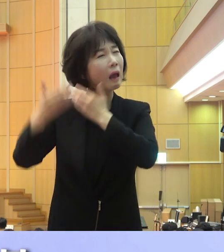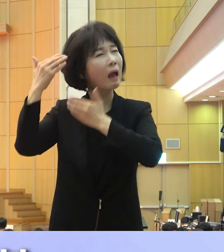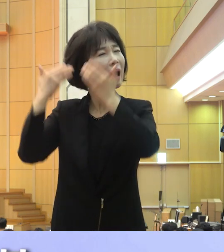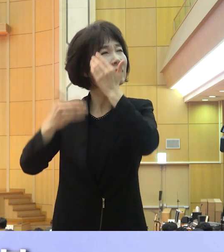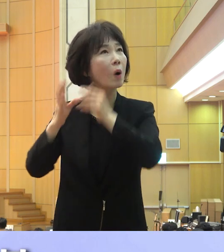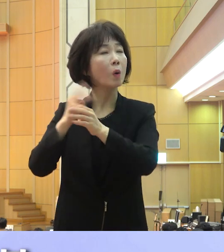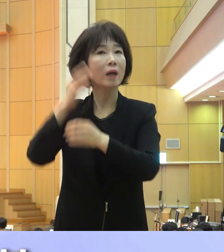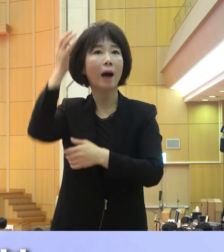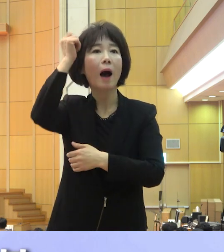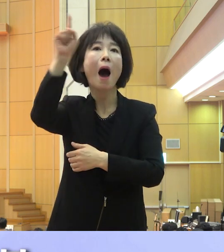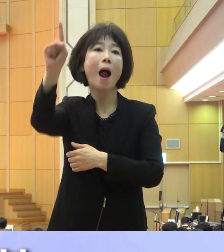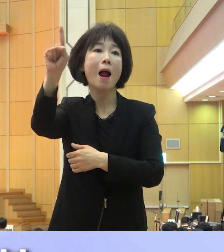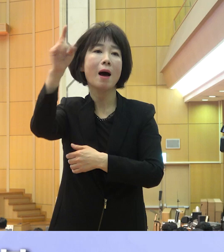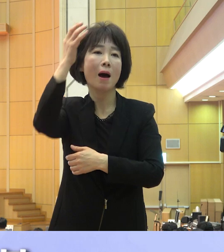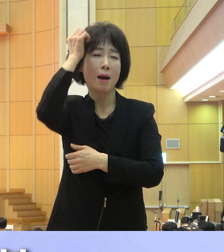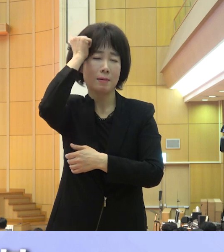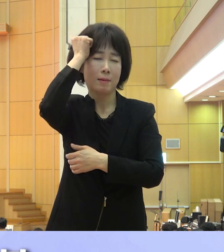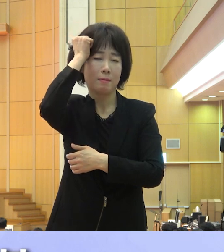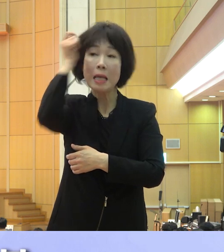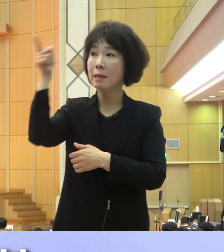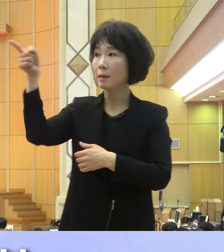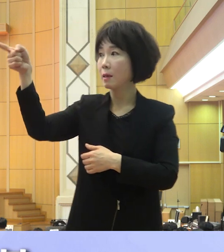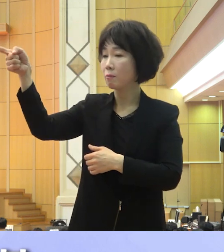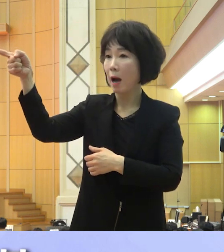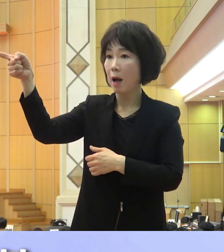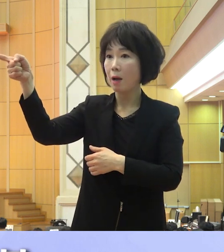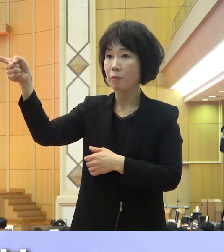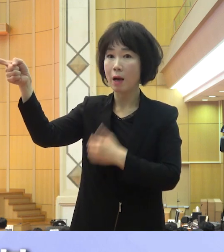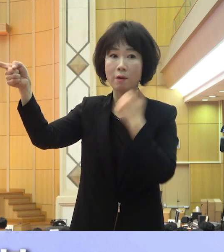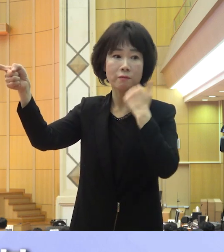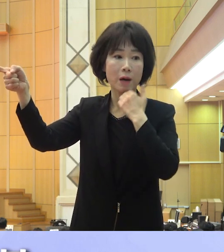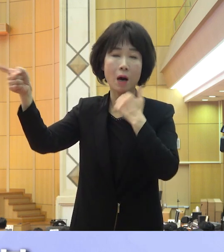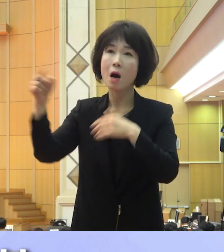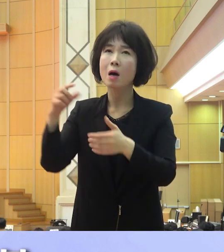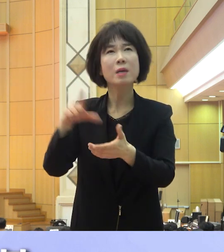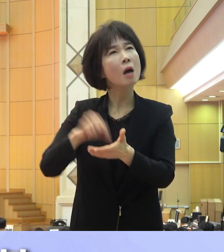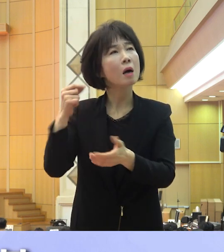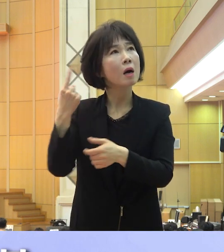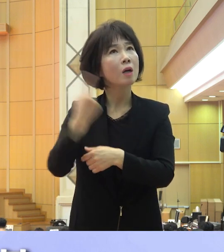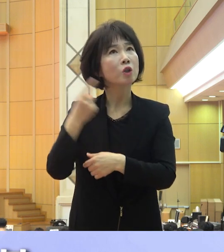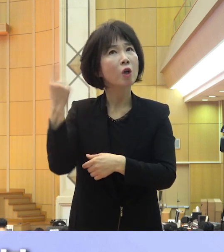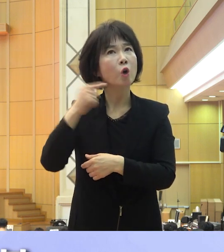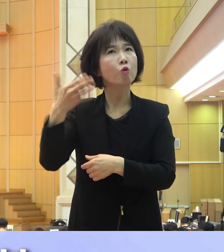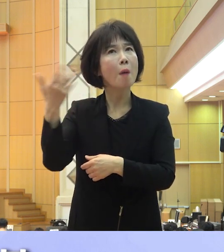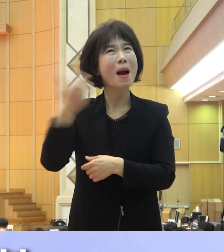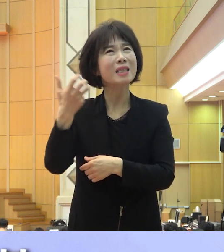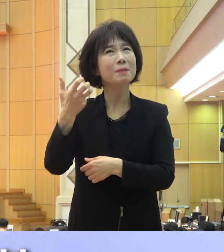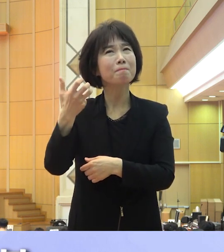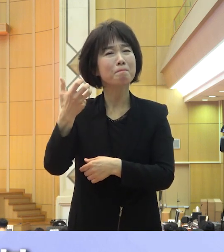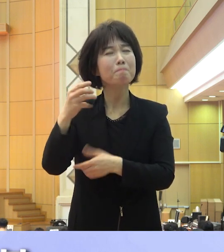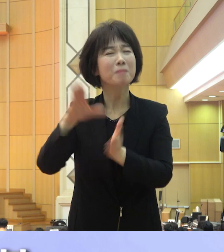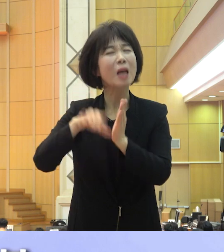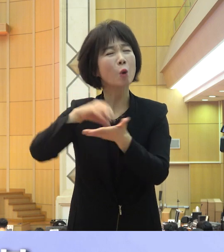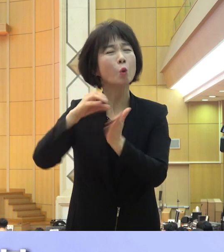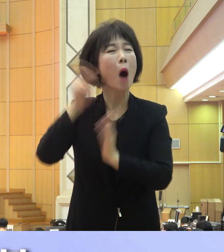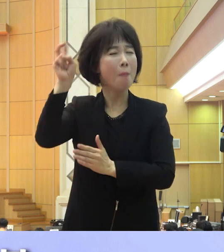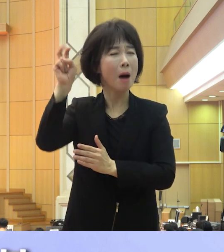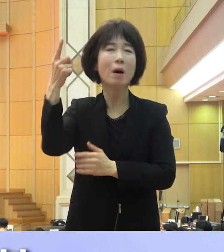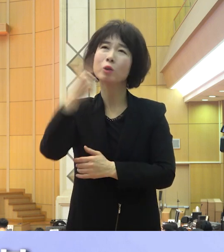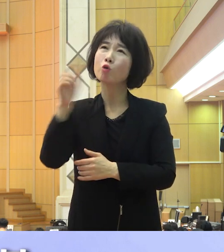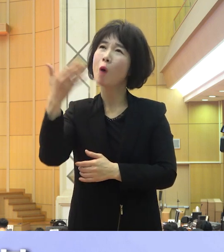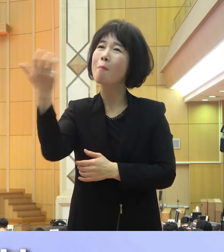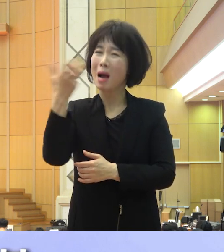기억나는 대로 말하면 80 몇 년도 같아. 80 몇 년도.